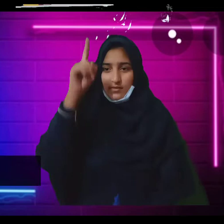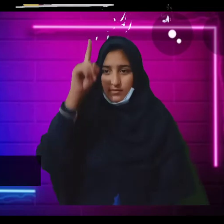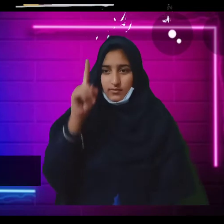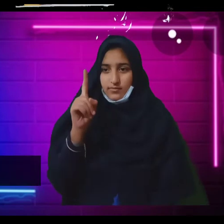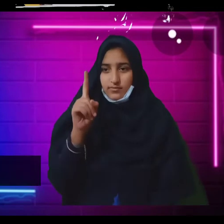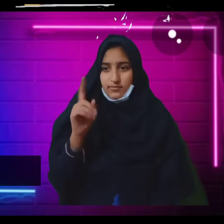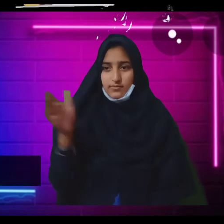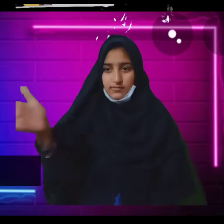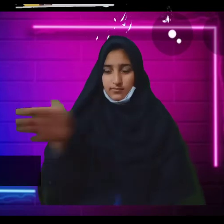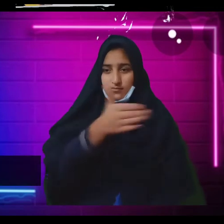अल्लाह हमारे